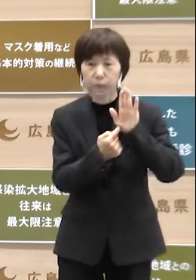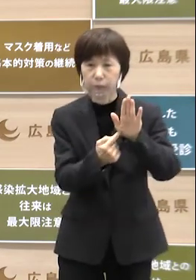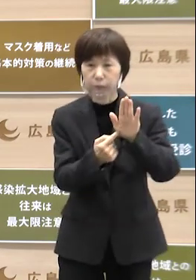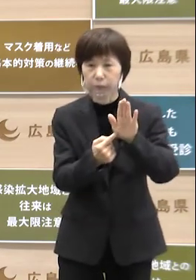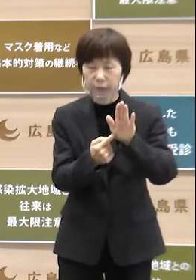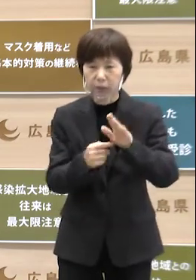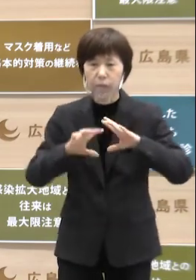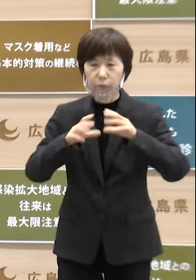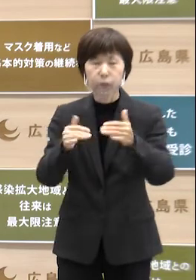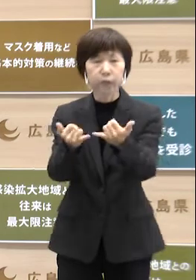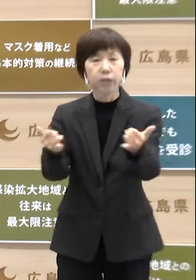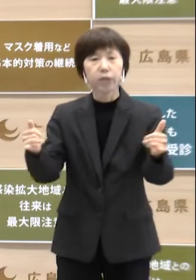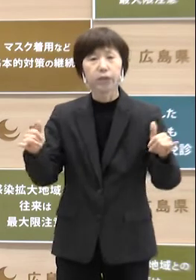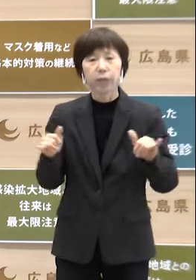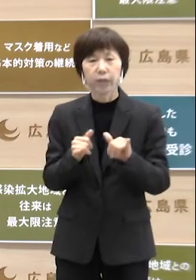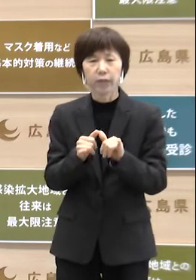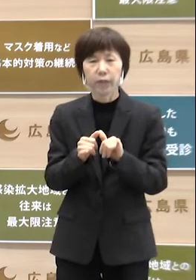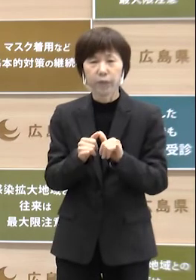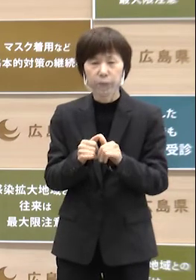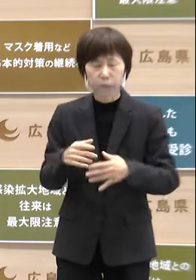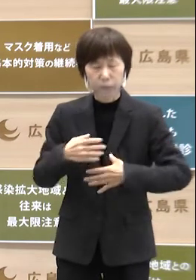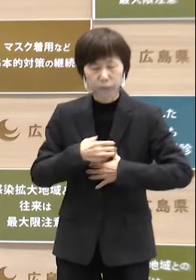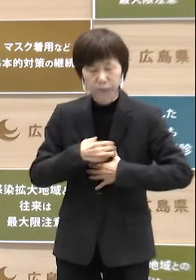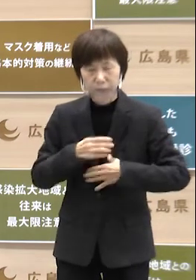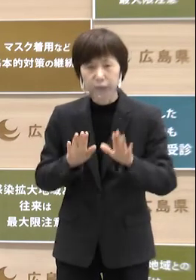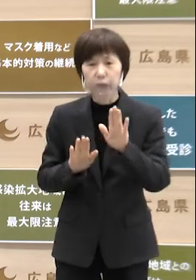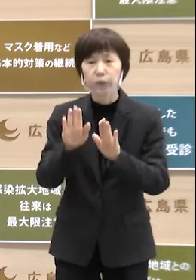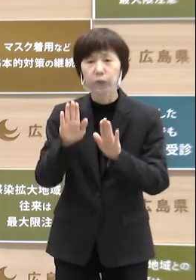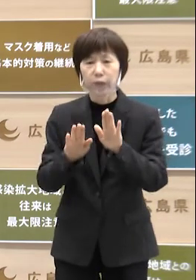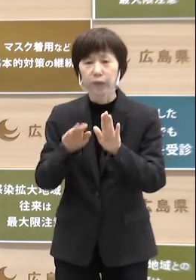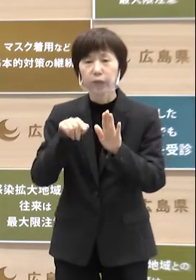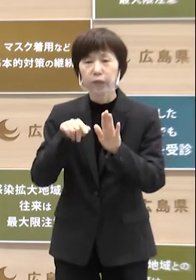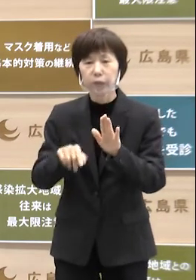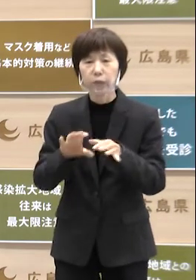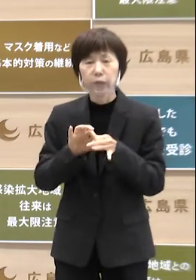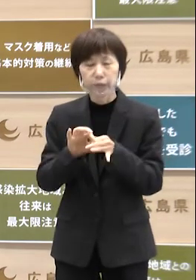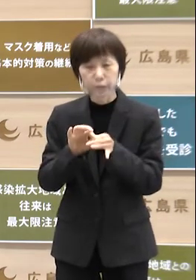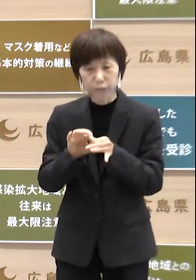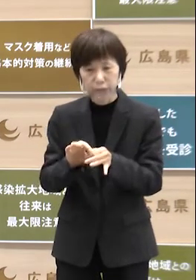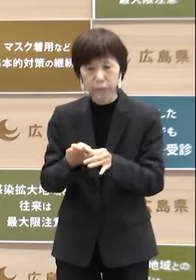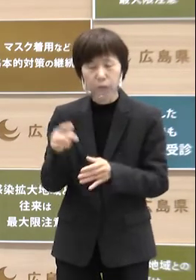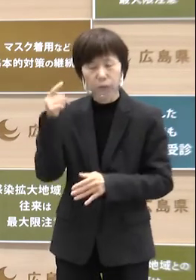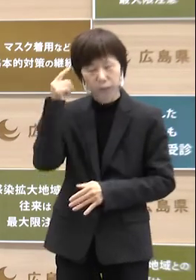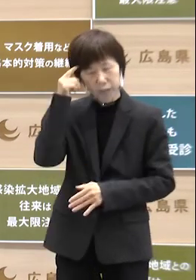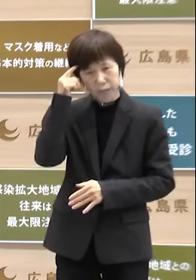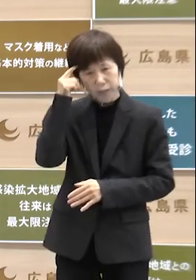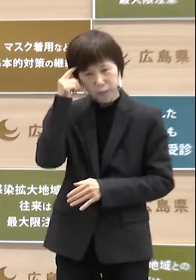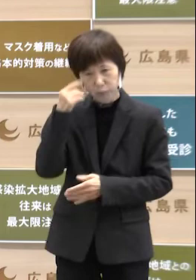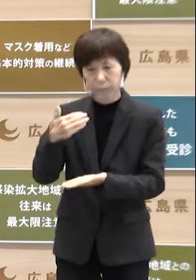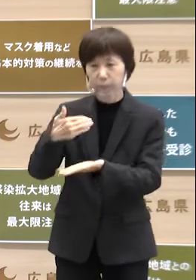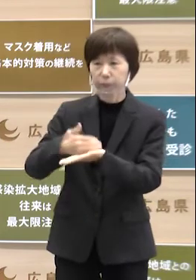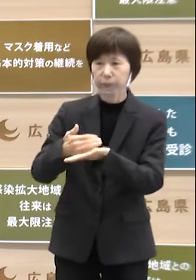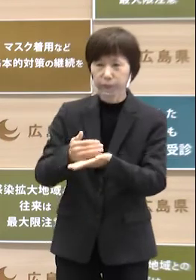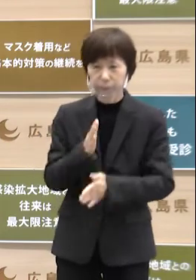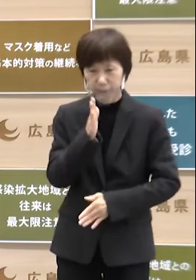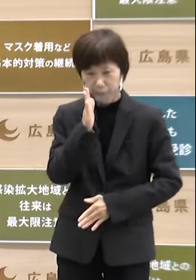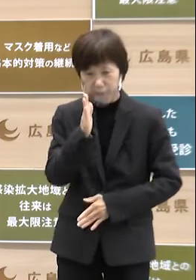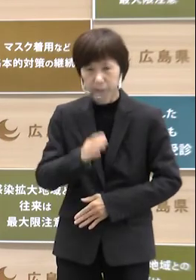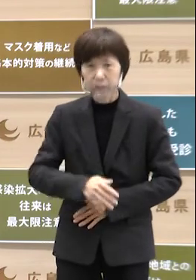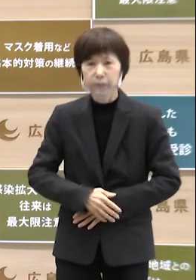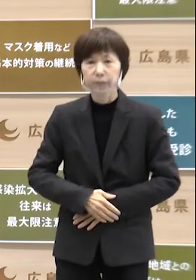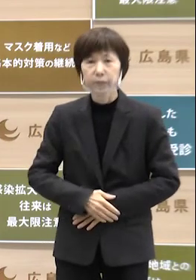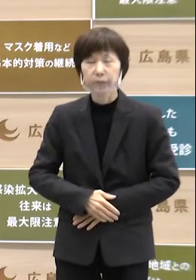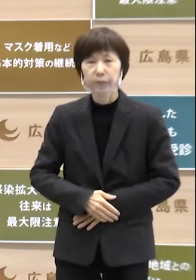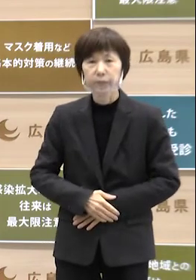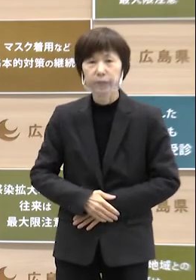まる中、NPT 再検討会議が果たす役割についてどのように考えているのかも併せて伺わせてください。 はい、ご